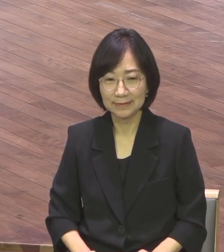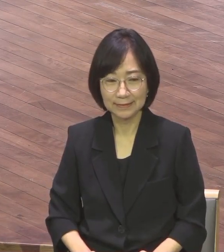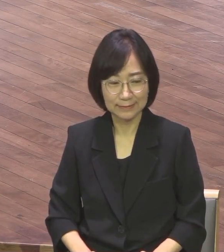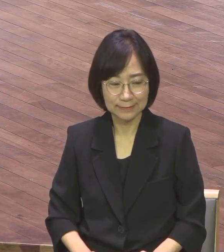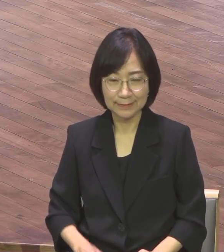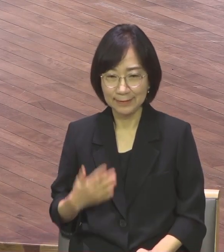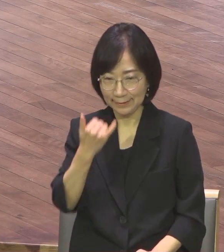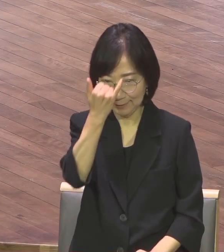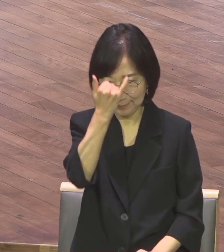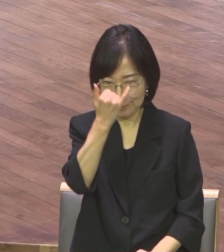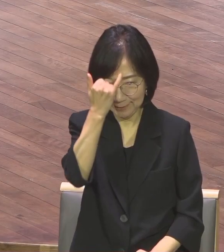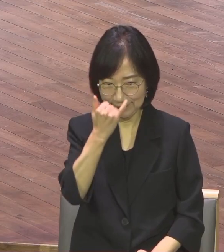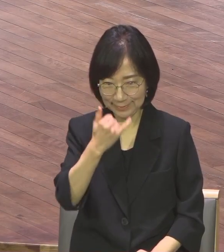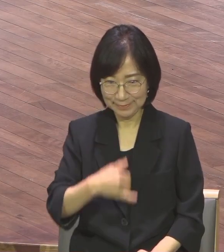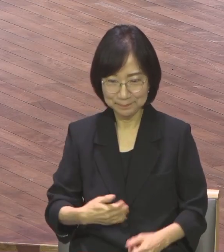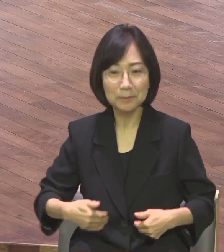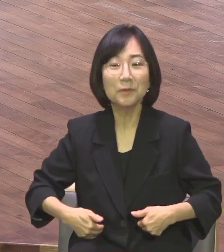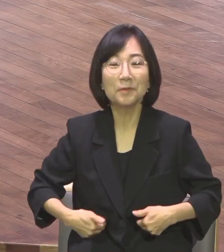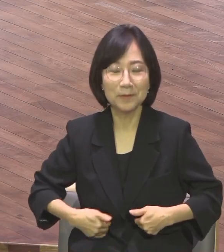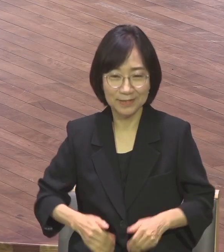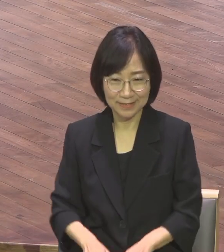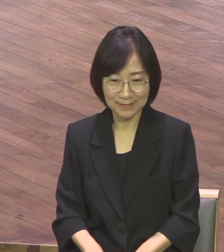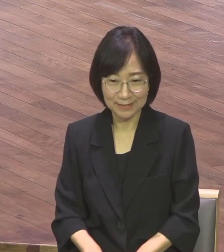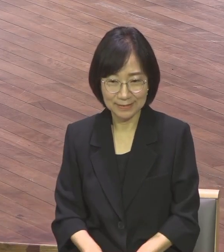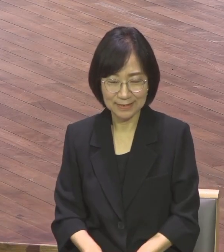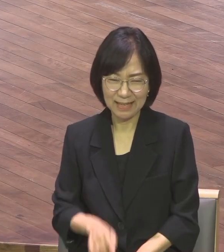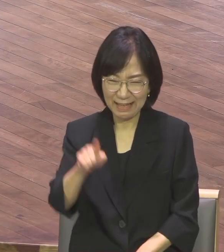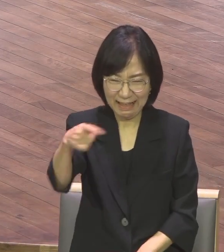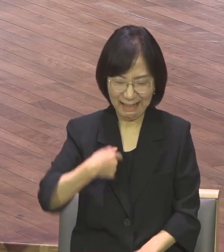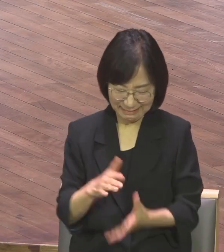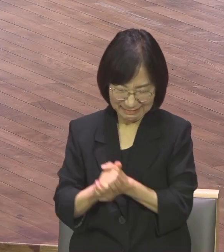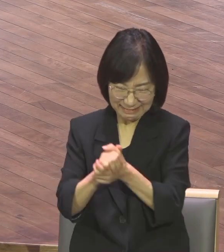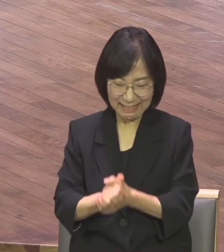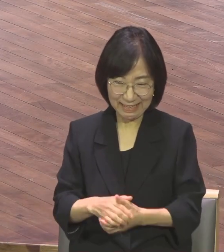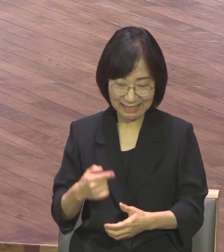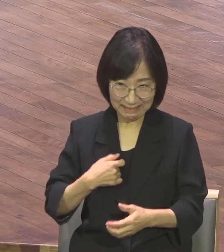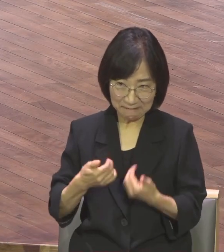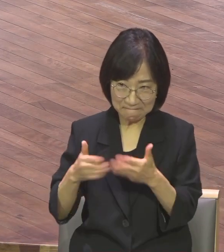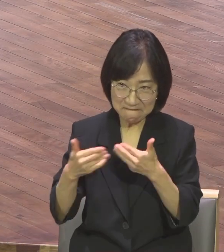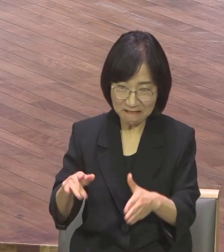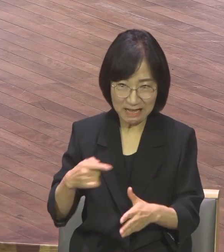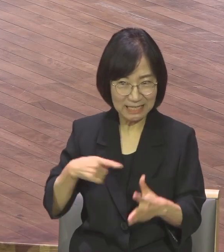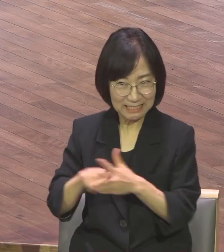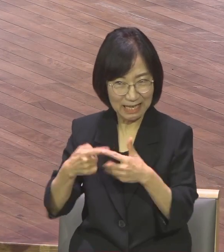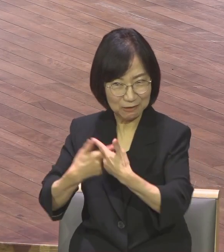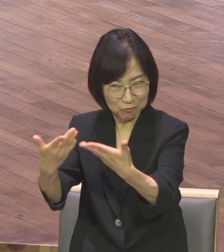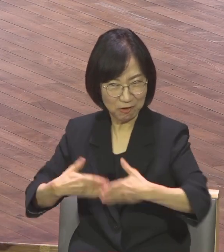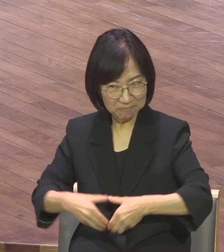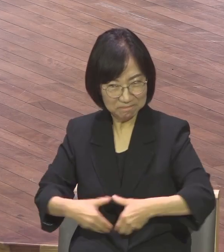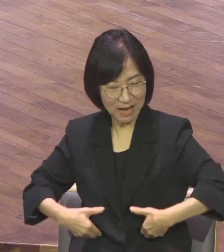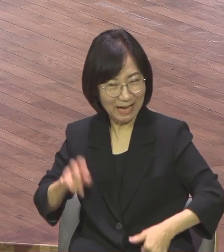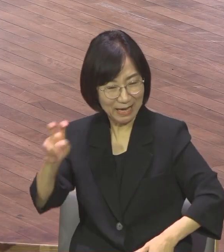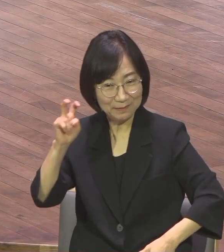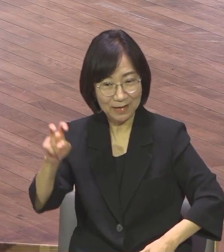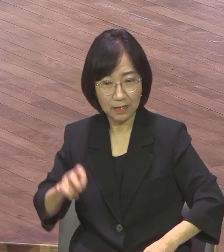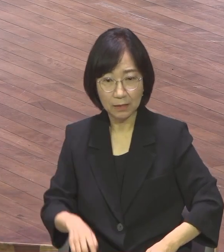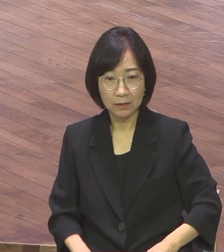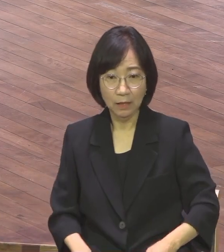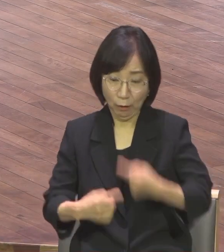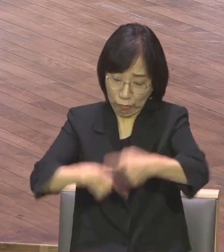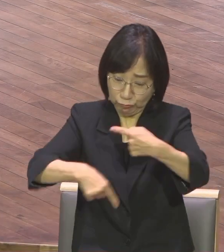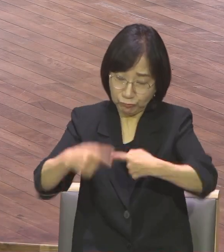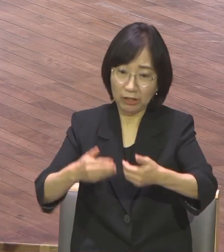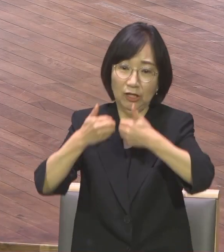예의를 지켜야 돼요. 거기서 나사가 다 불려. 아이, 뭐, 날 이해하겠지, 뭐. 내 성격 알겠지. 그래서